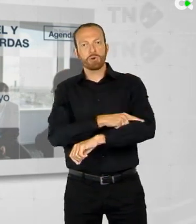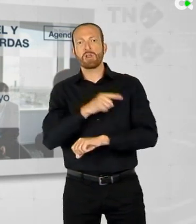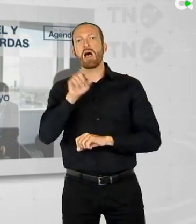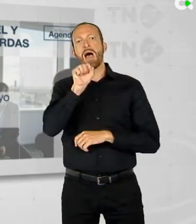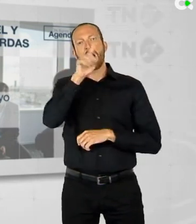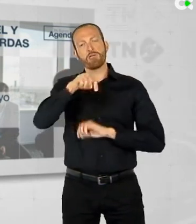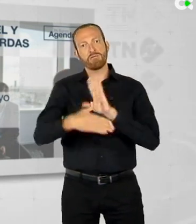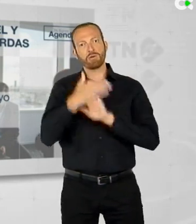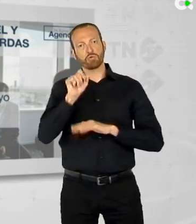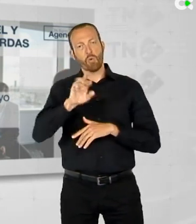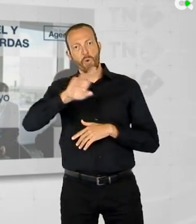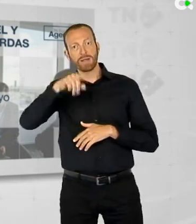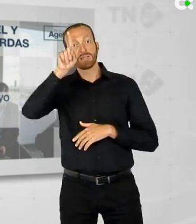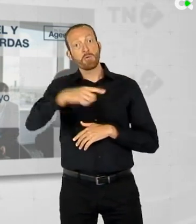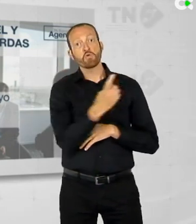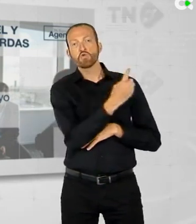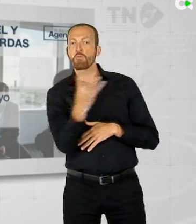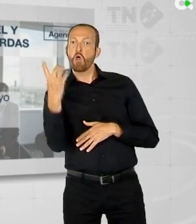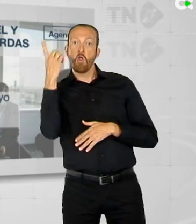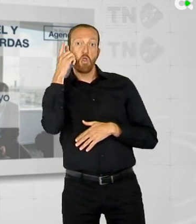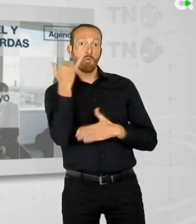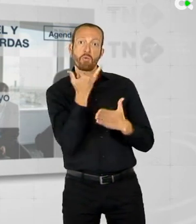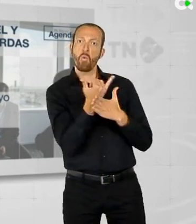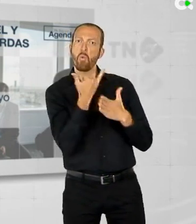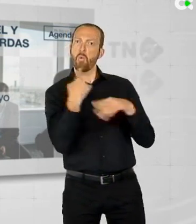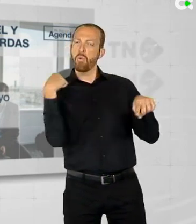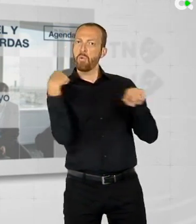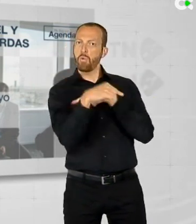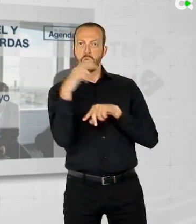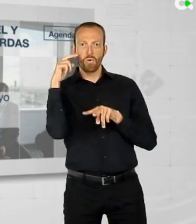area.deporte@fasican.org o mandar un mensaje de WhatsApp al